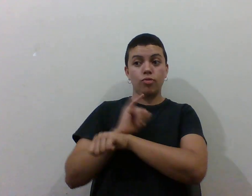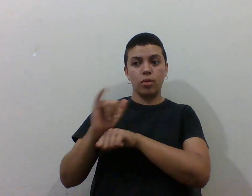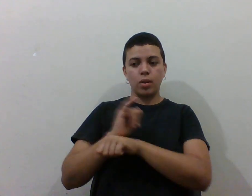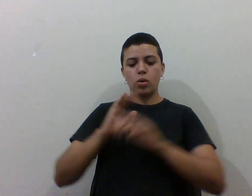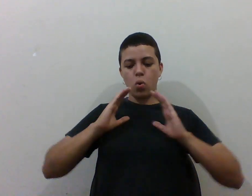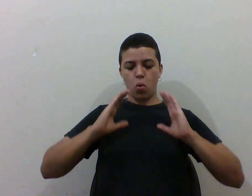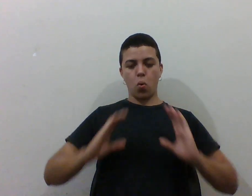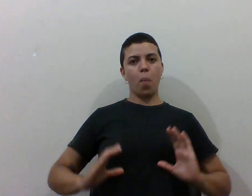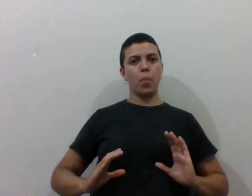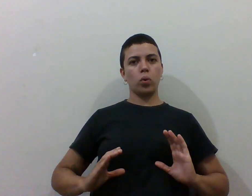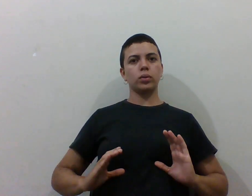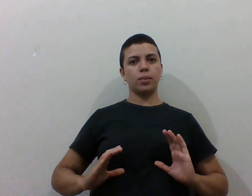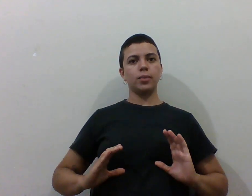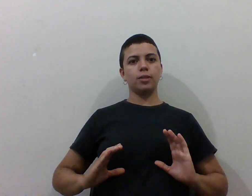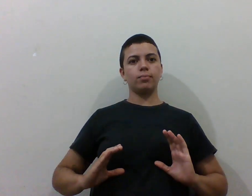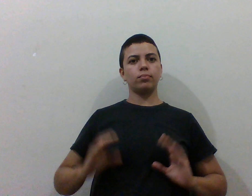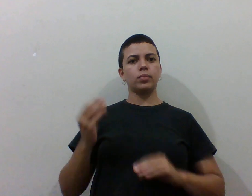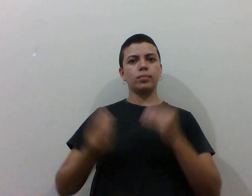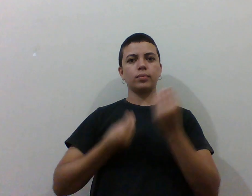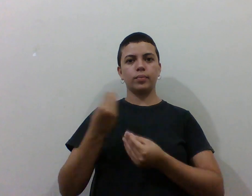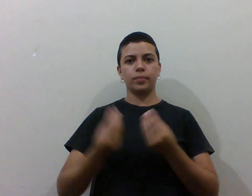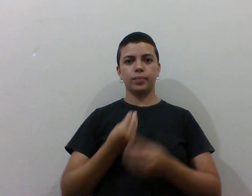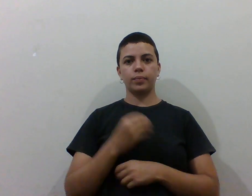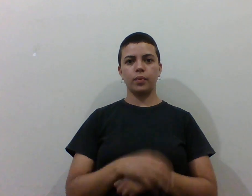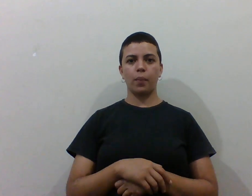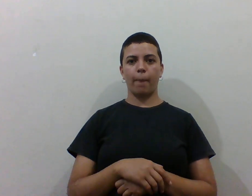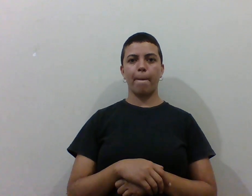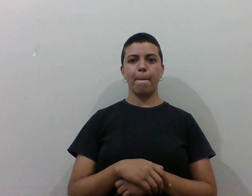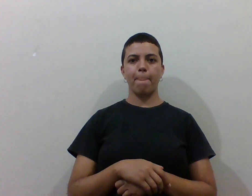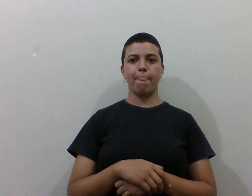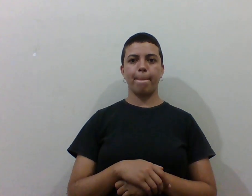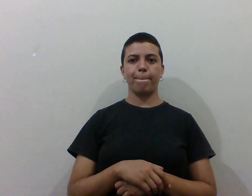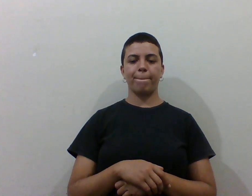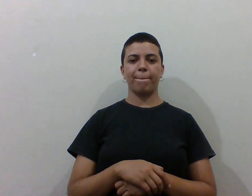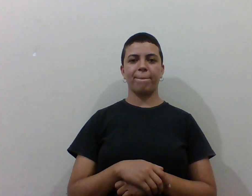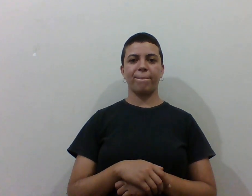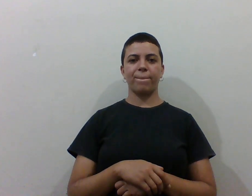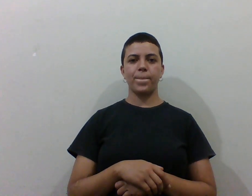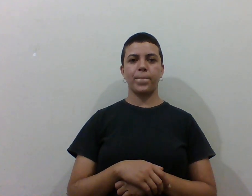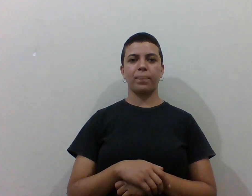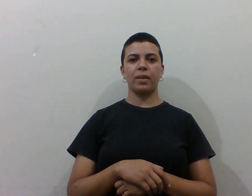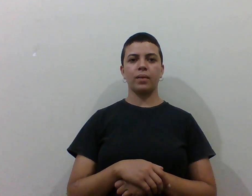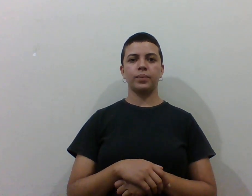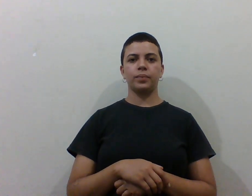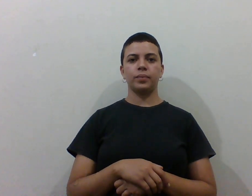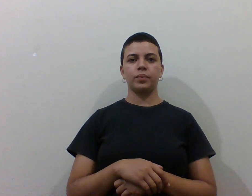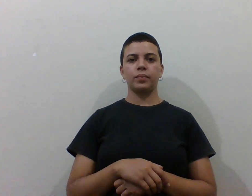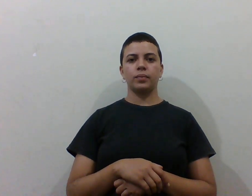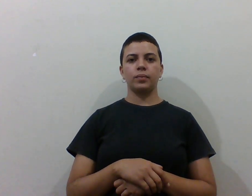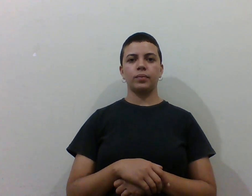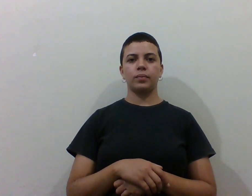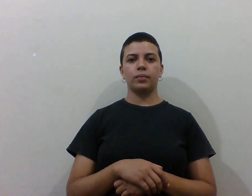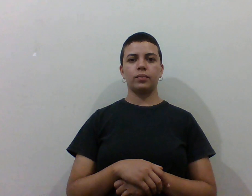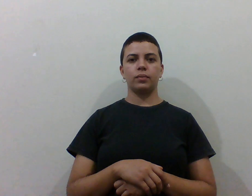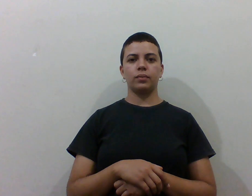diante da imensa absoluta relevância urgência imprecibilidade de trabalharmos isso em disciplina